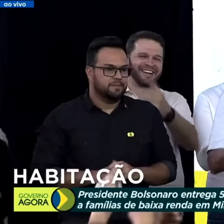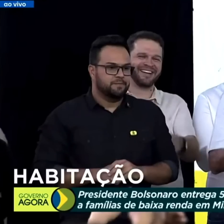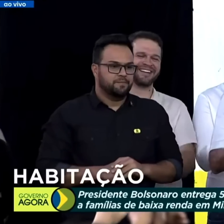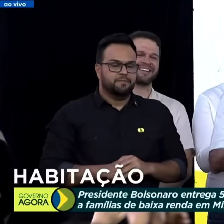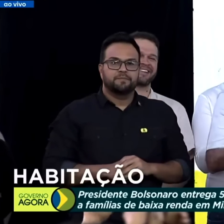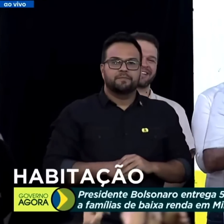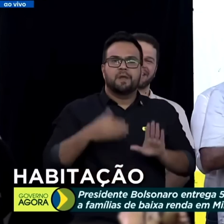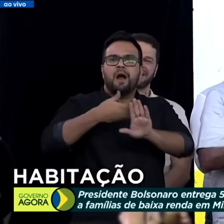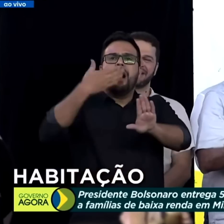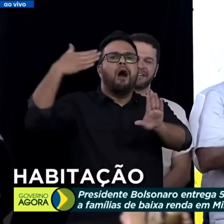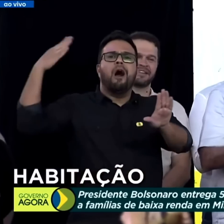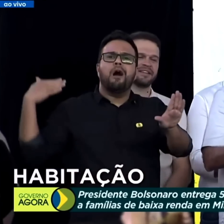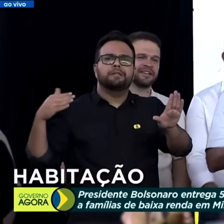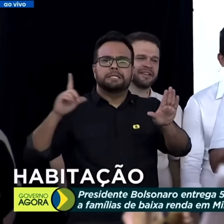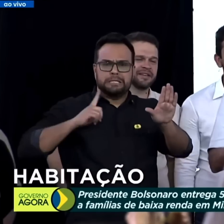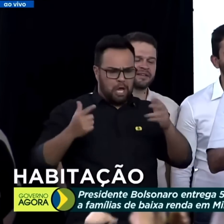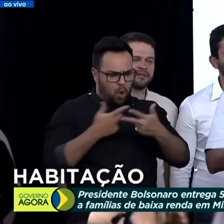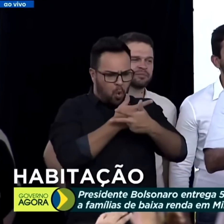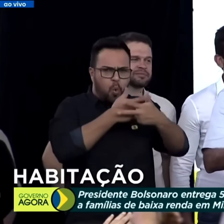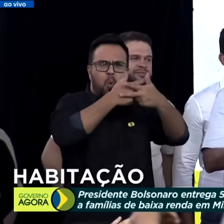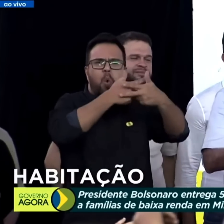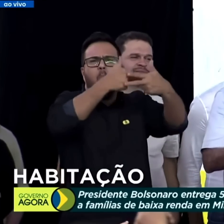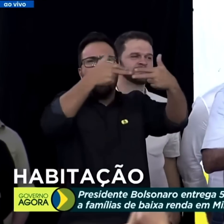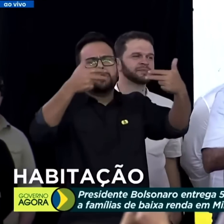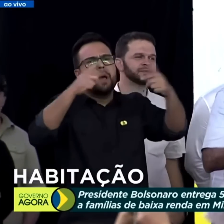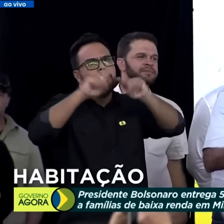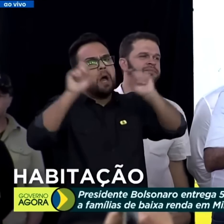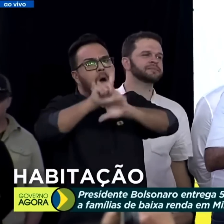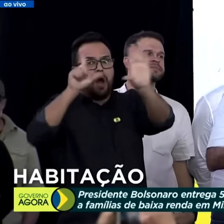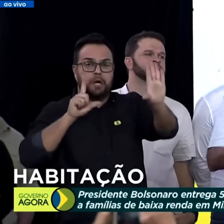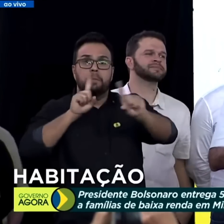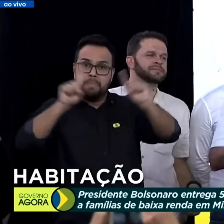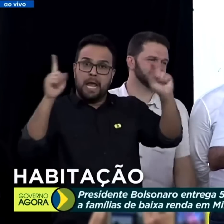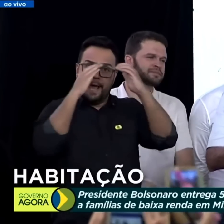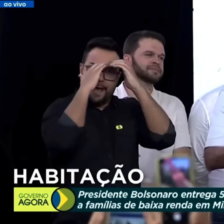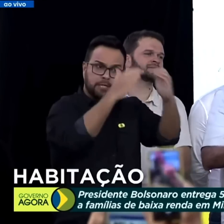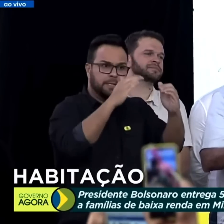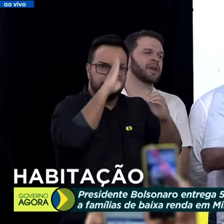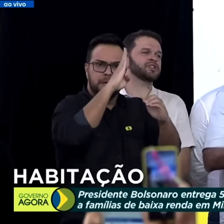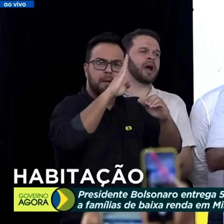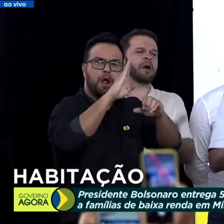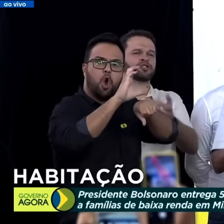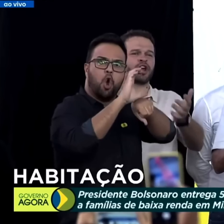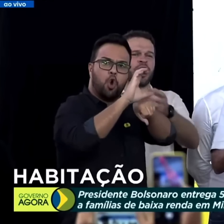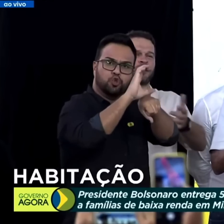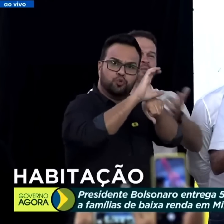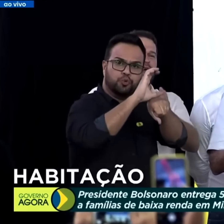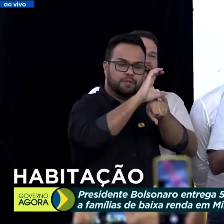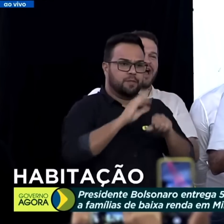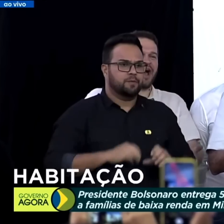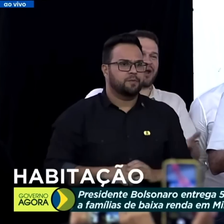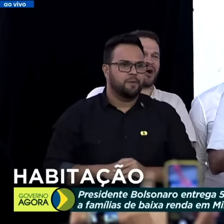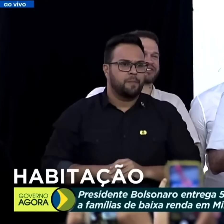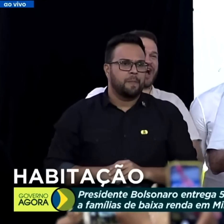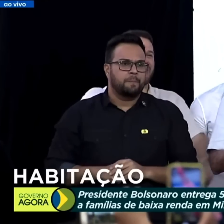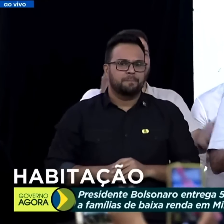Antes de qualquer coisa, o respeito à nossa Constituição jamais será vermelha,